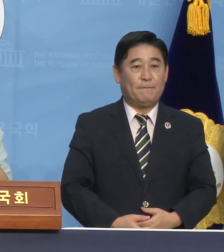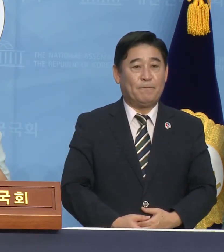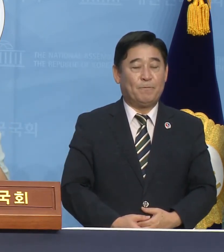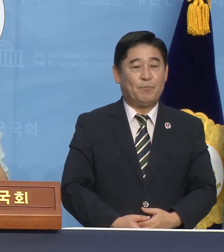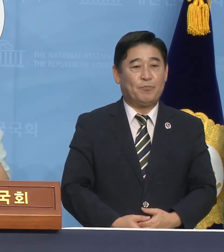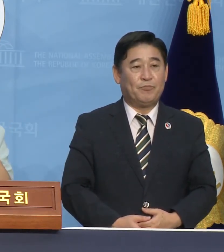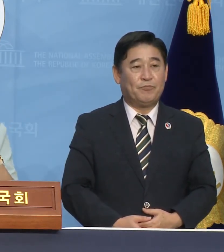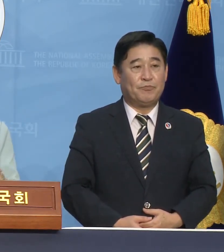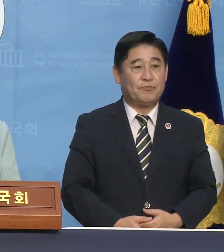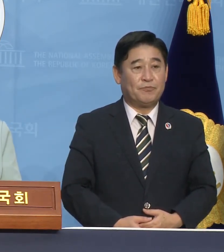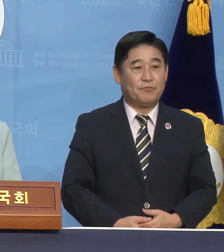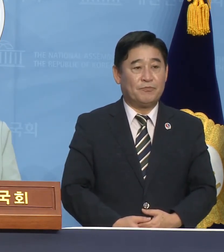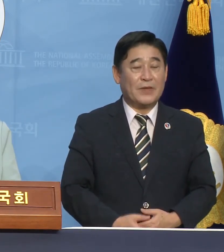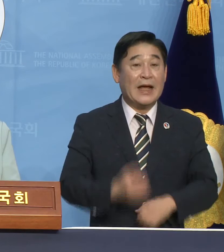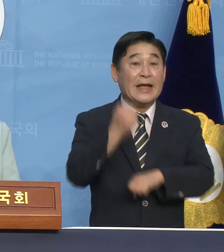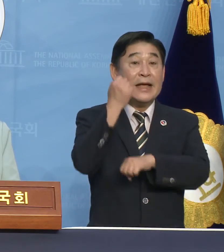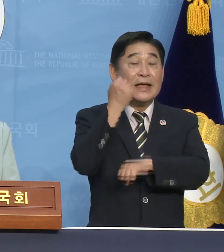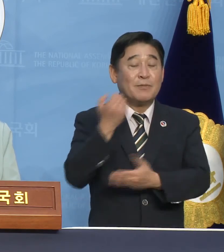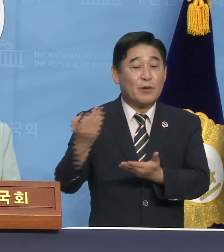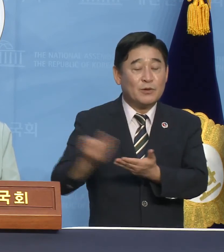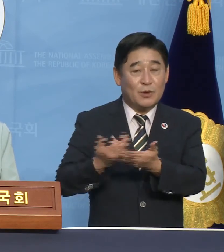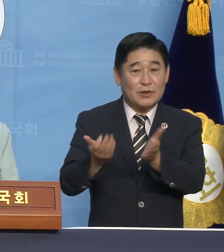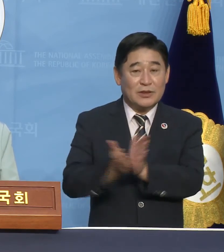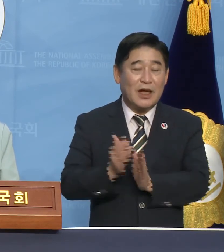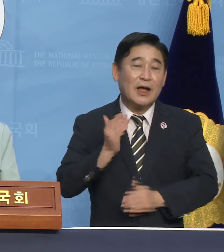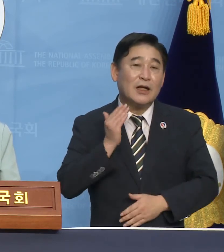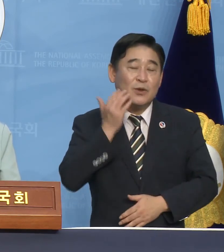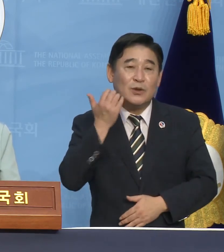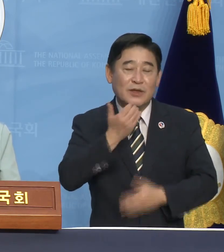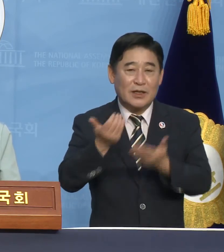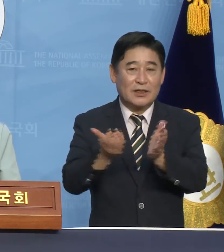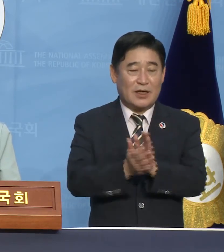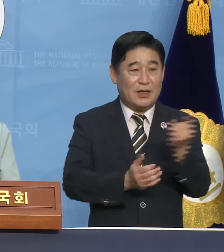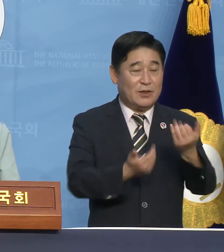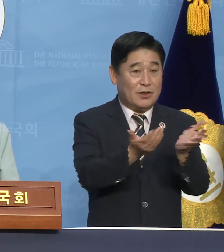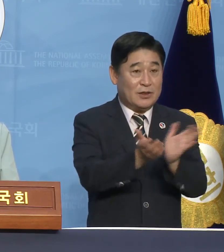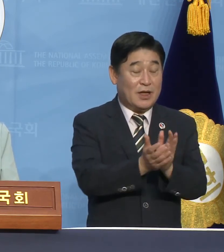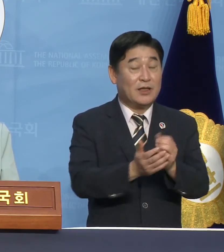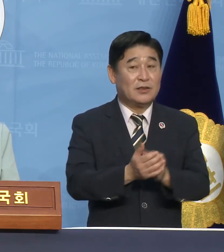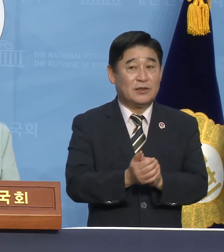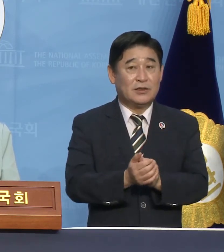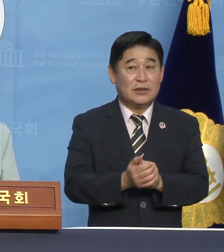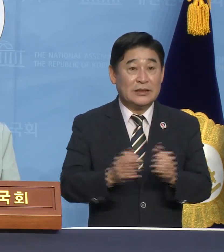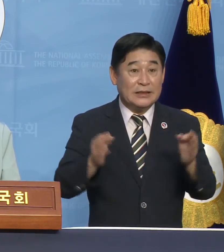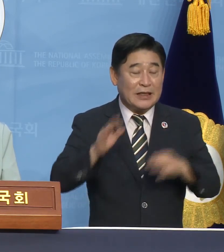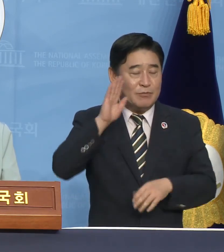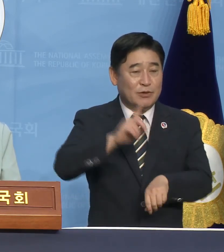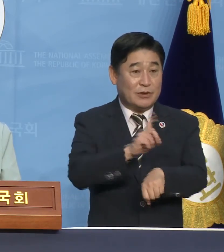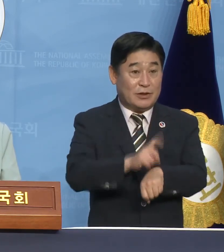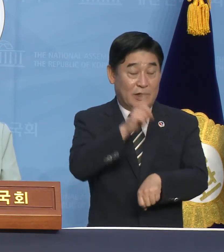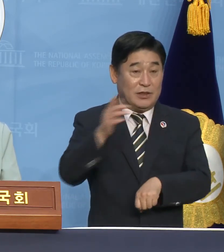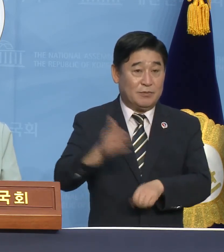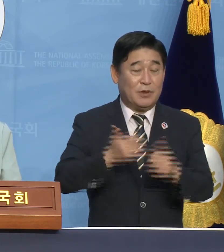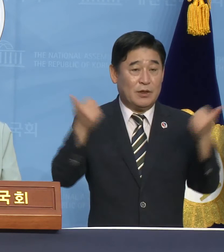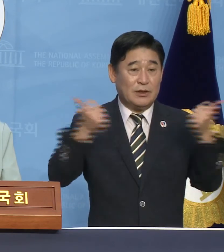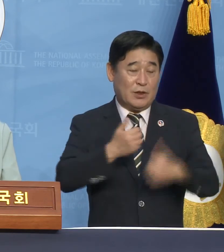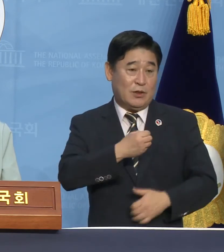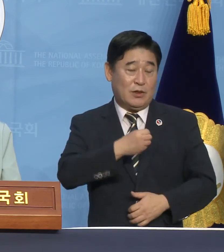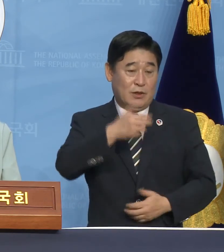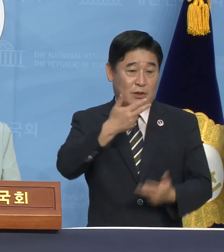네, 저희 기본소득당, 녹색당, 그리고 여성의 당 새 정당은 잠시 후 11시부터